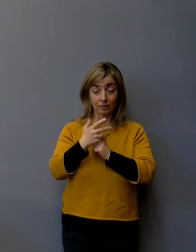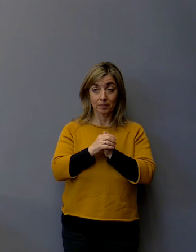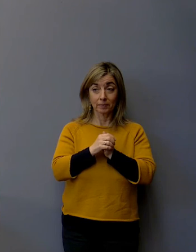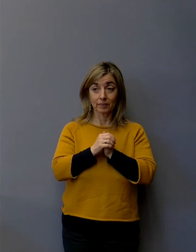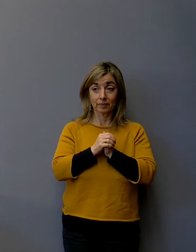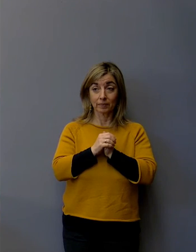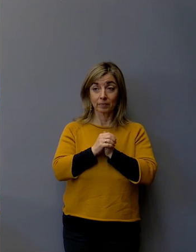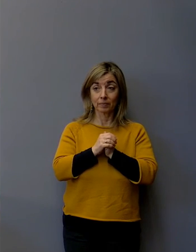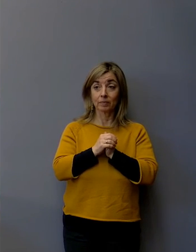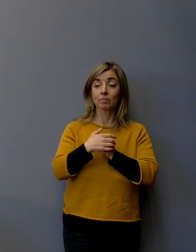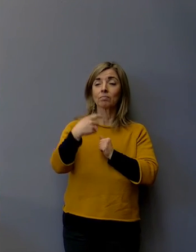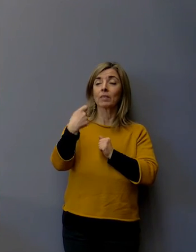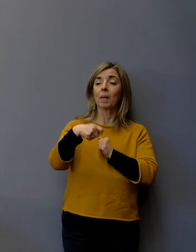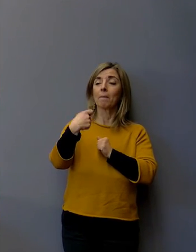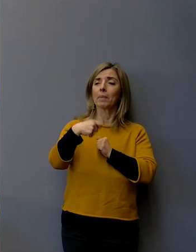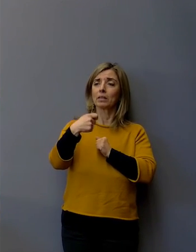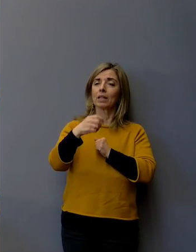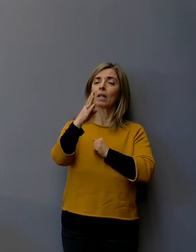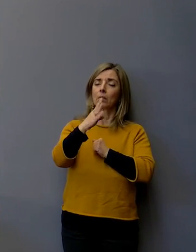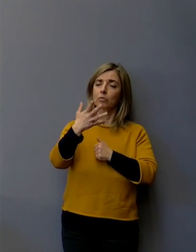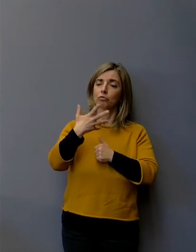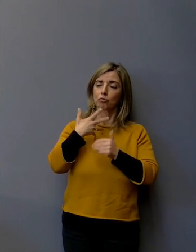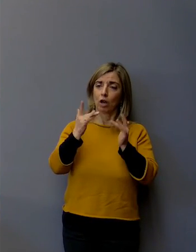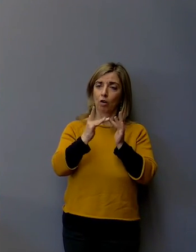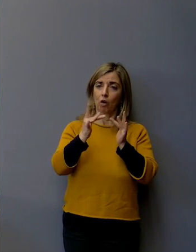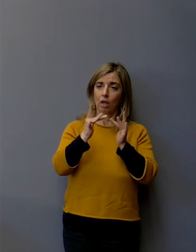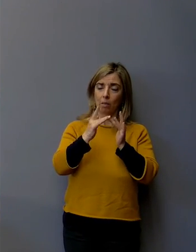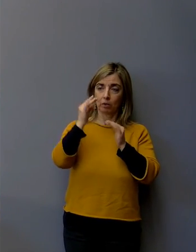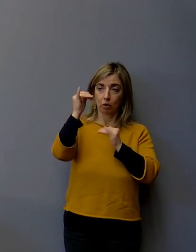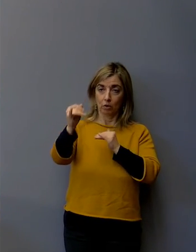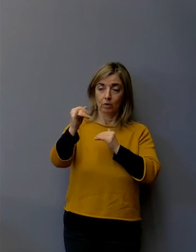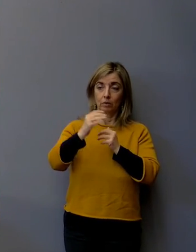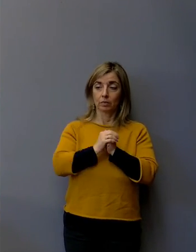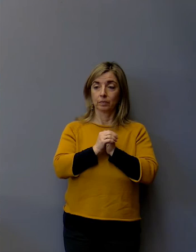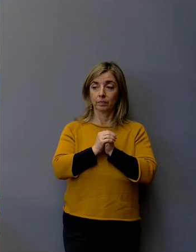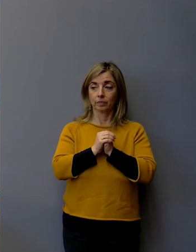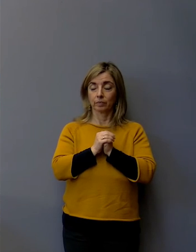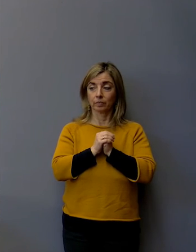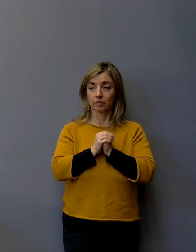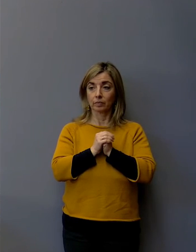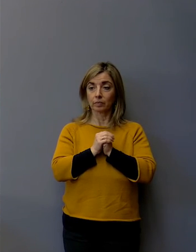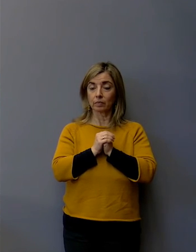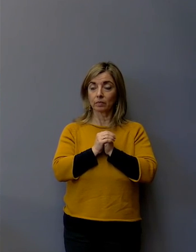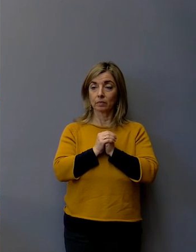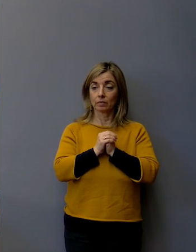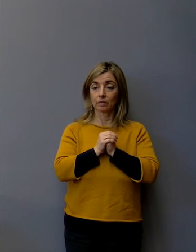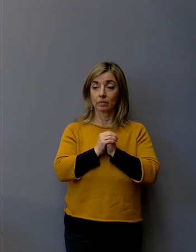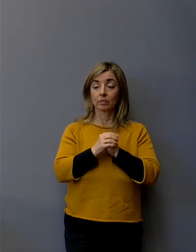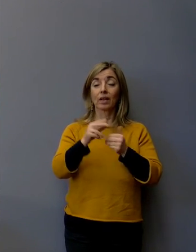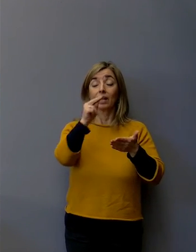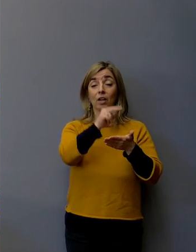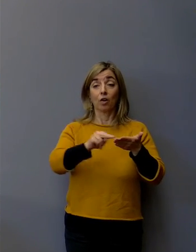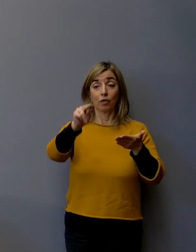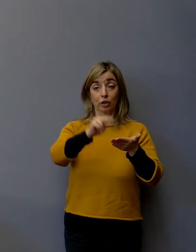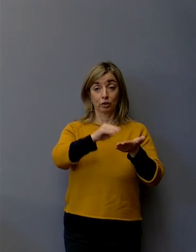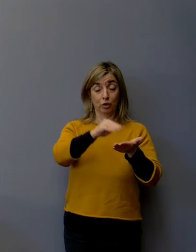presidente bertinelli il collegamento è in essere terremoto allora dicevo esito votazione